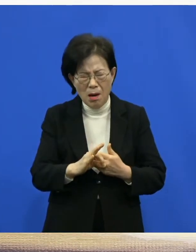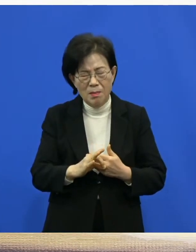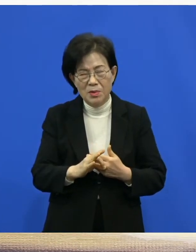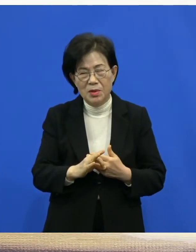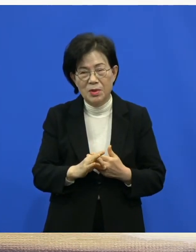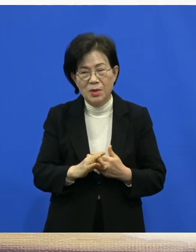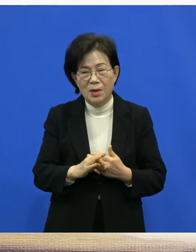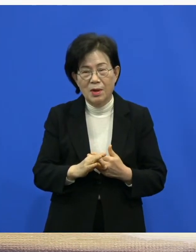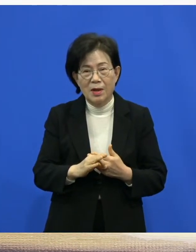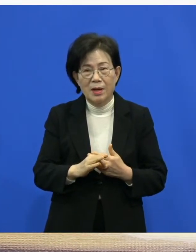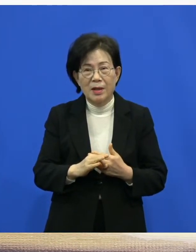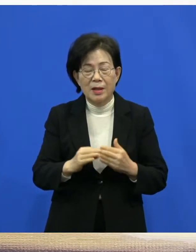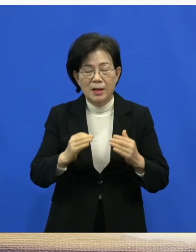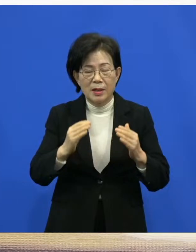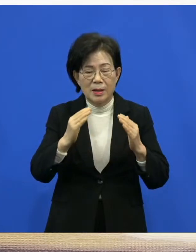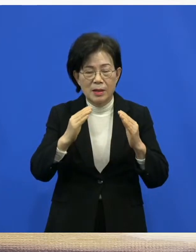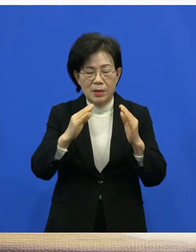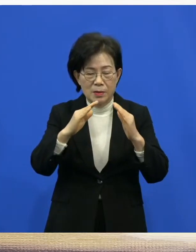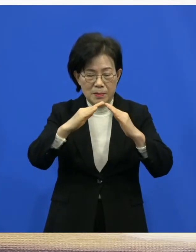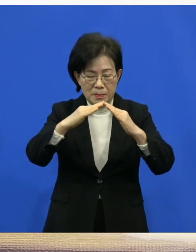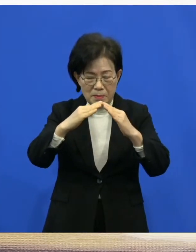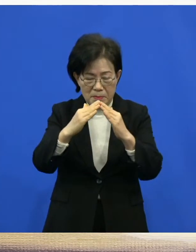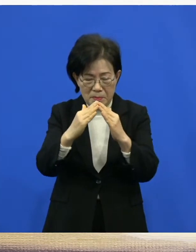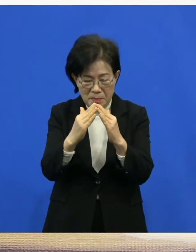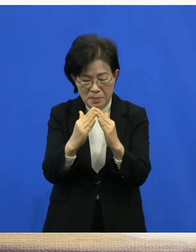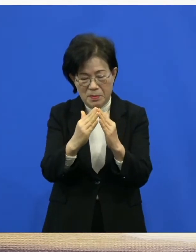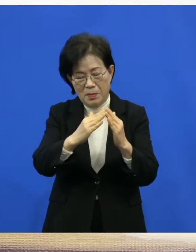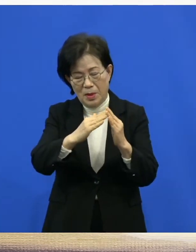전세 월세 집으로 이사를 다녀야 할 때도 있었습니다.